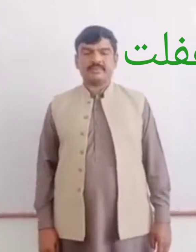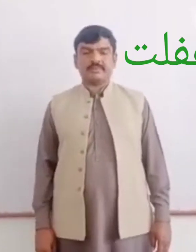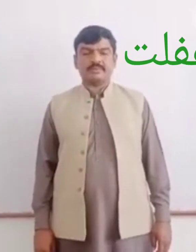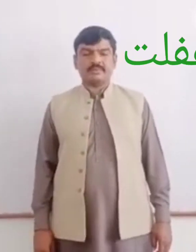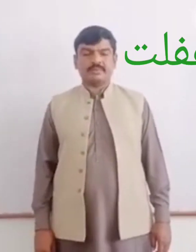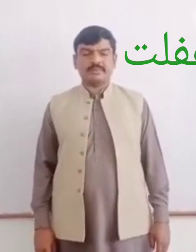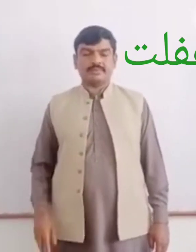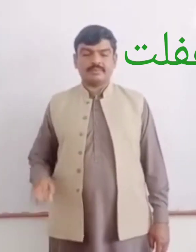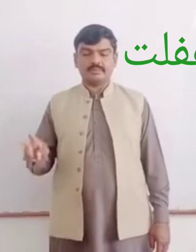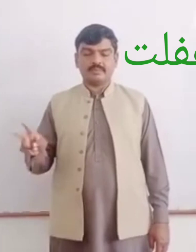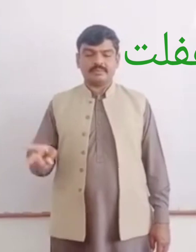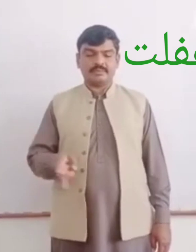गफलत,